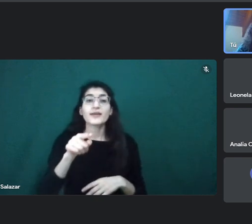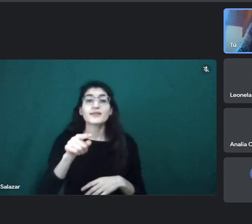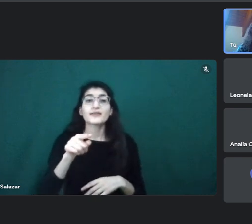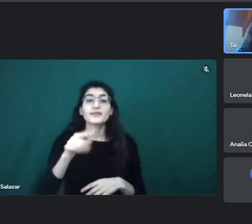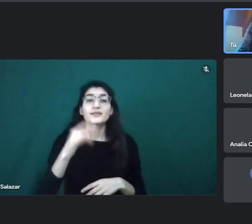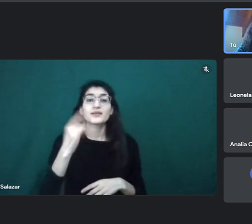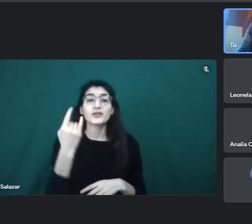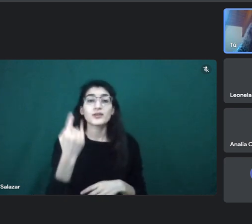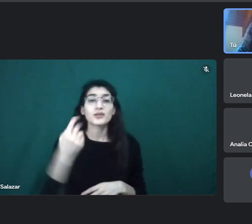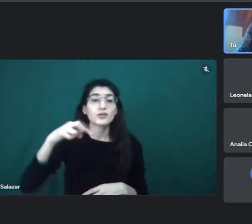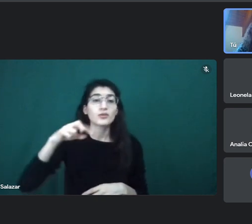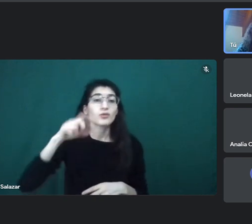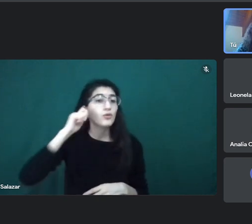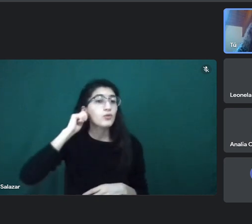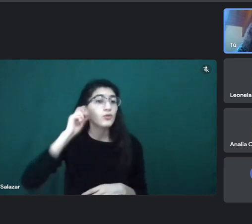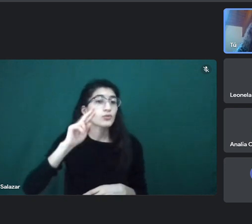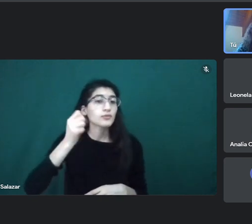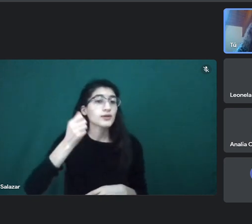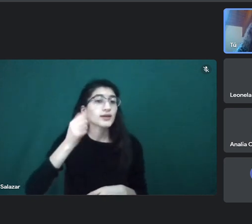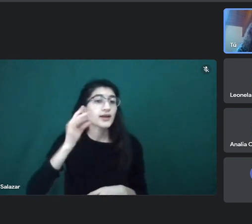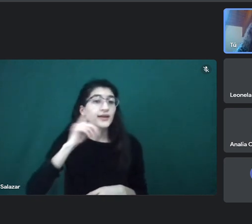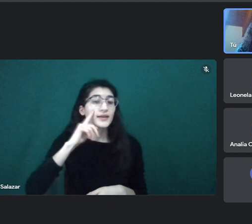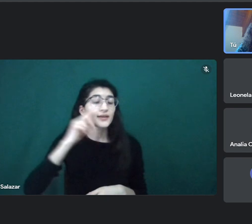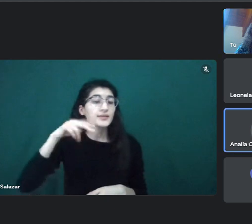sustantivo núcleo.